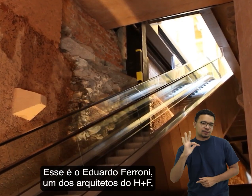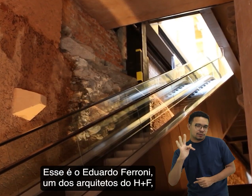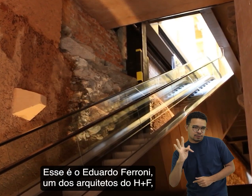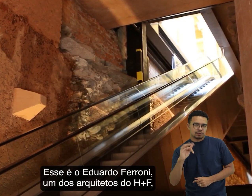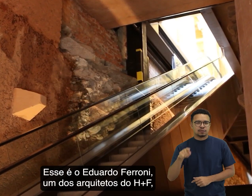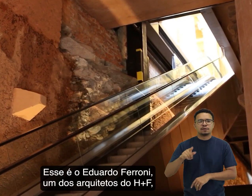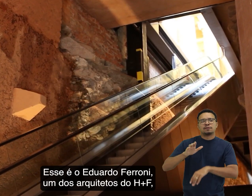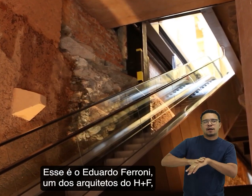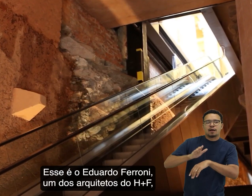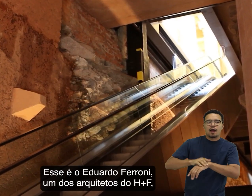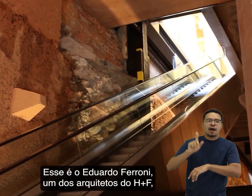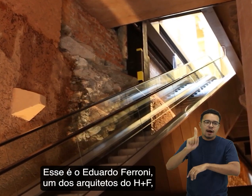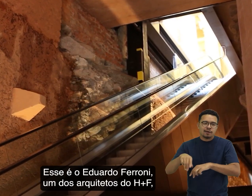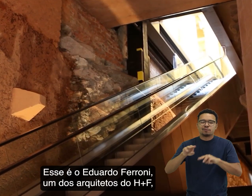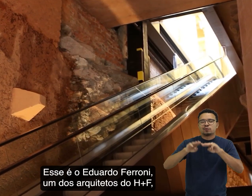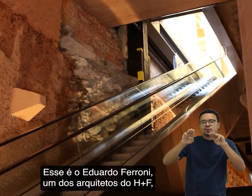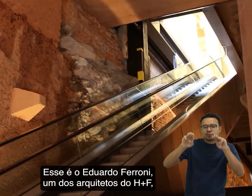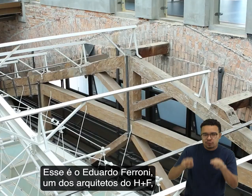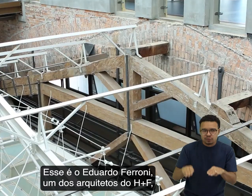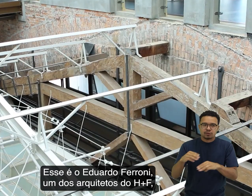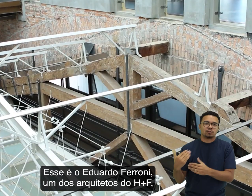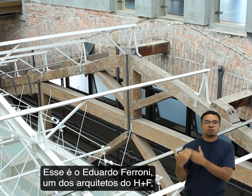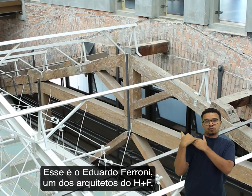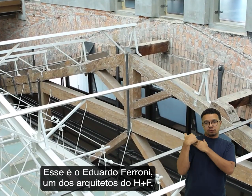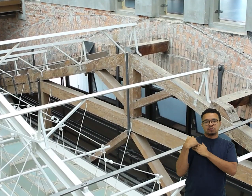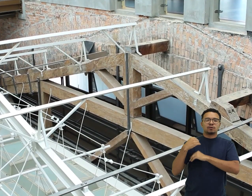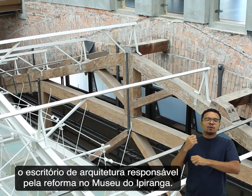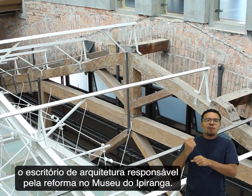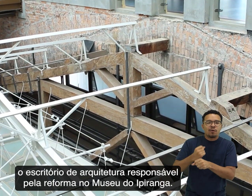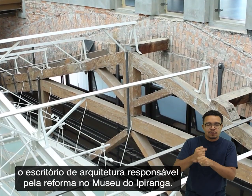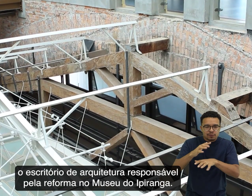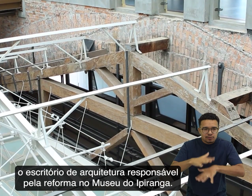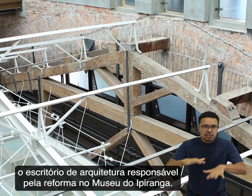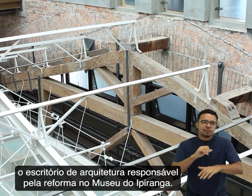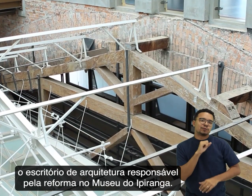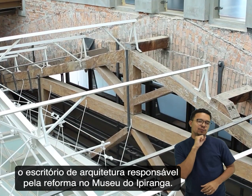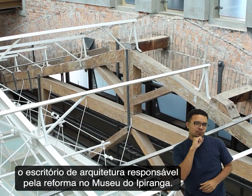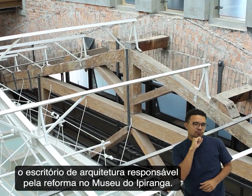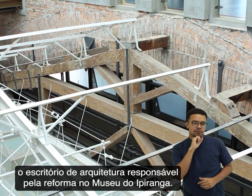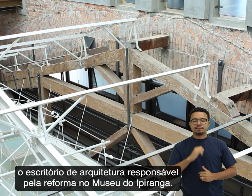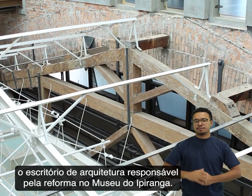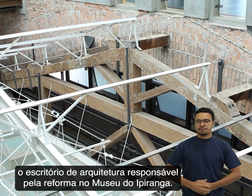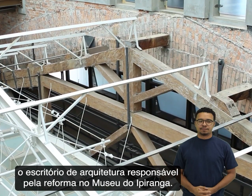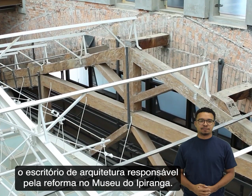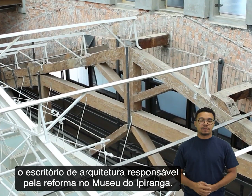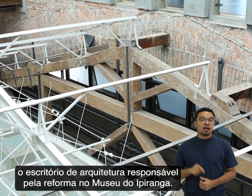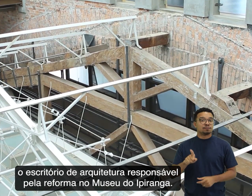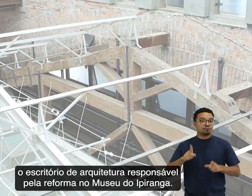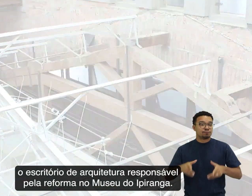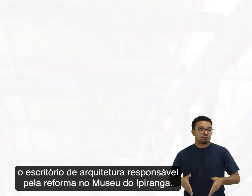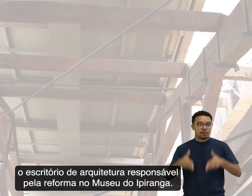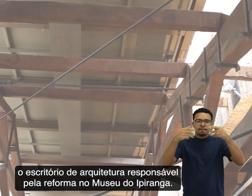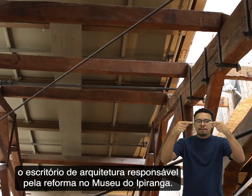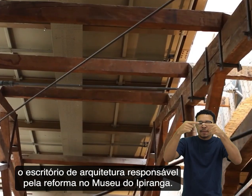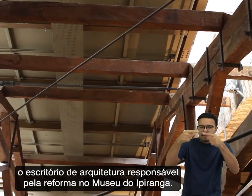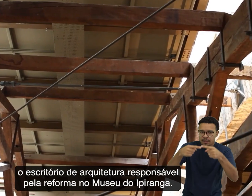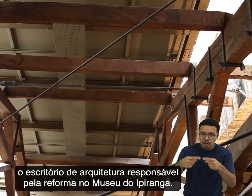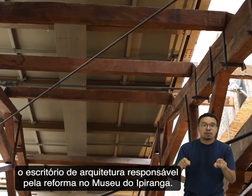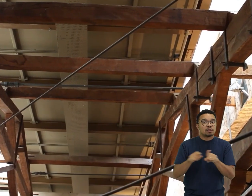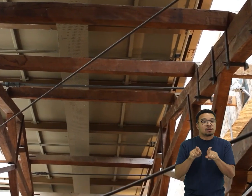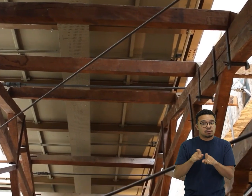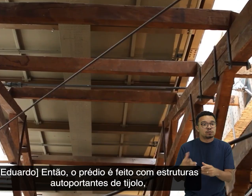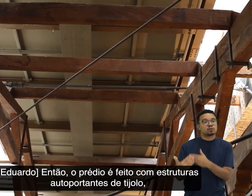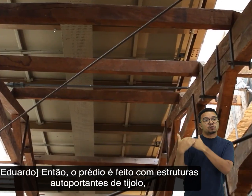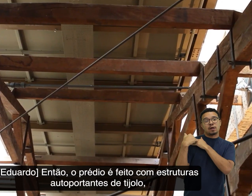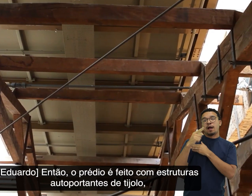Esse é o Eduardo Ferroni, um dos arquitetos do H+F, o escritório de arquitetura responsável pela reforma